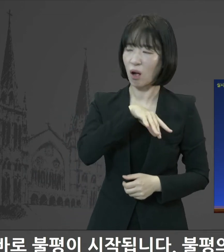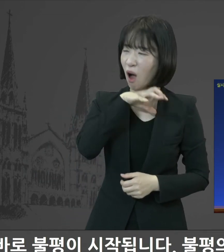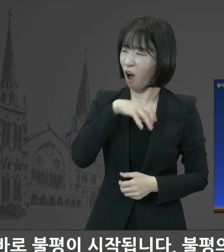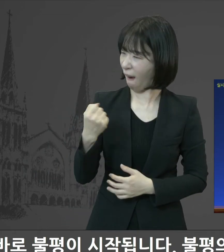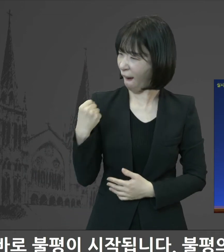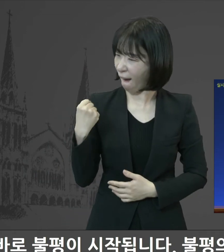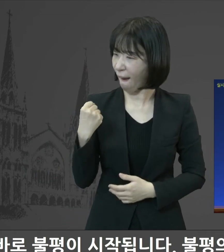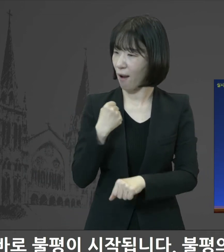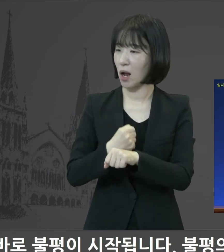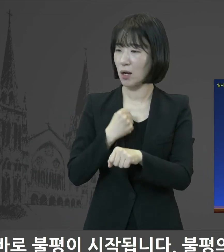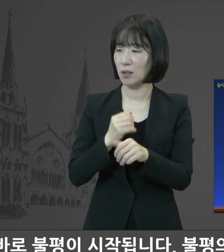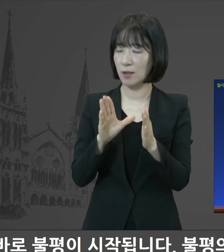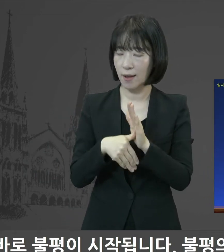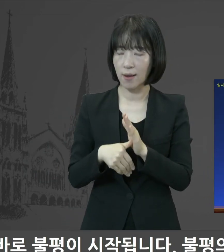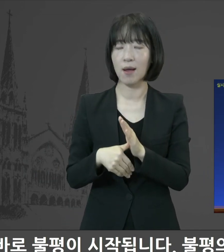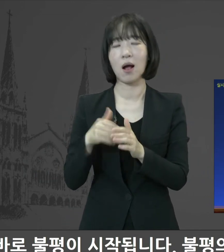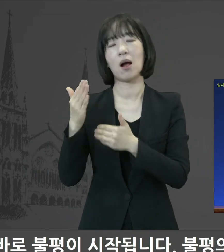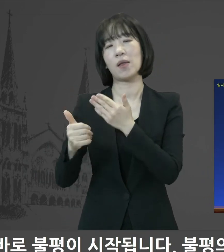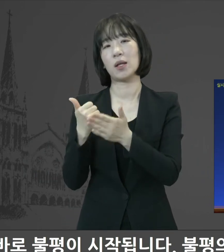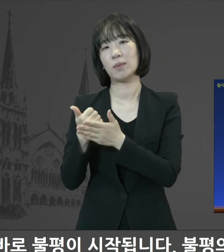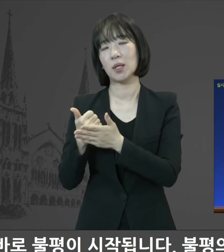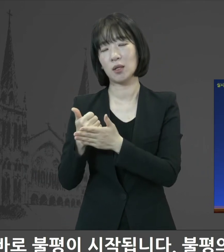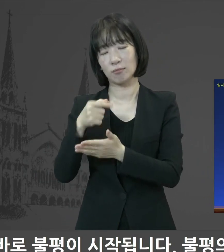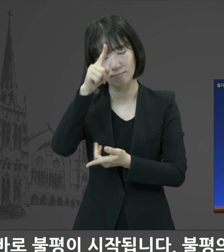그들에게 풀을 내리신 거예요. 이게